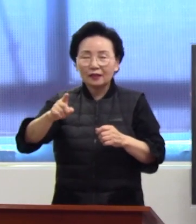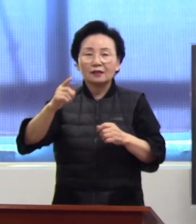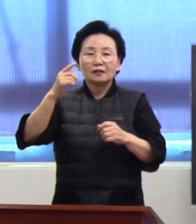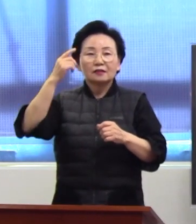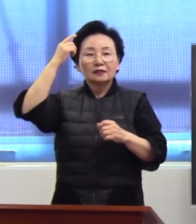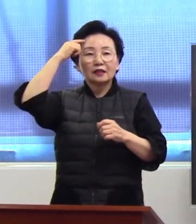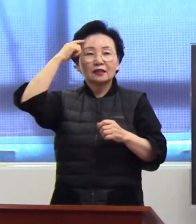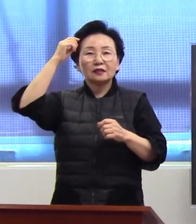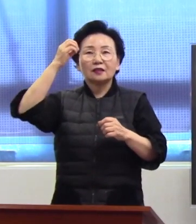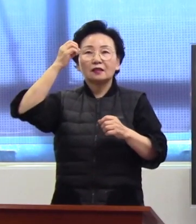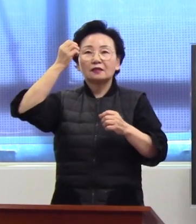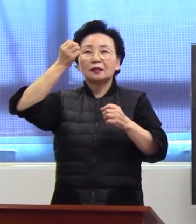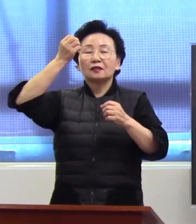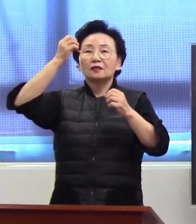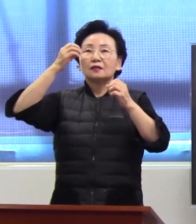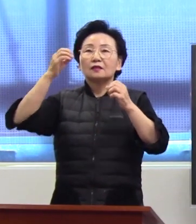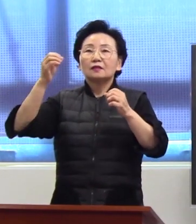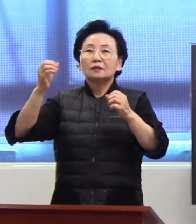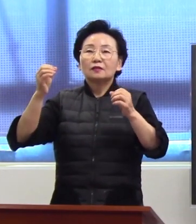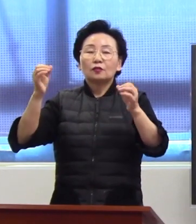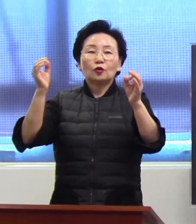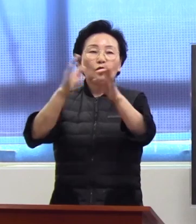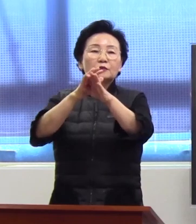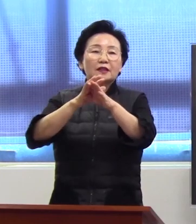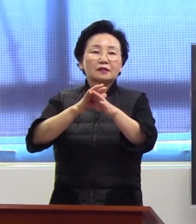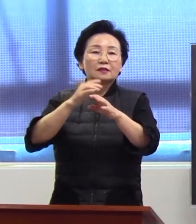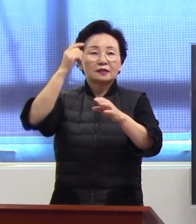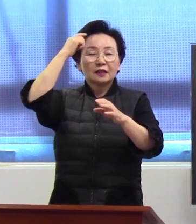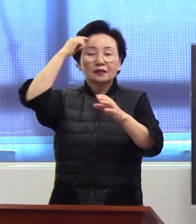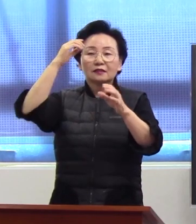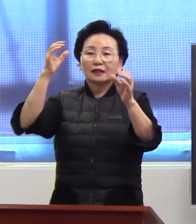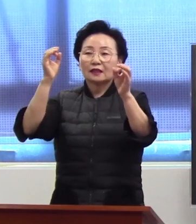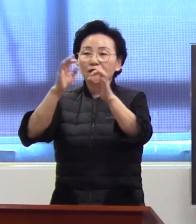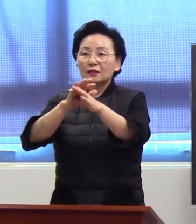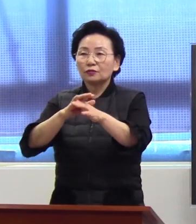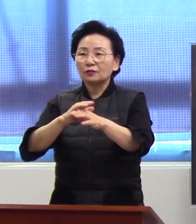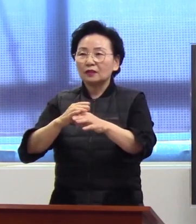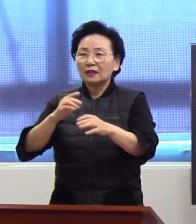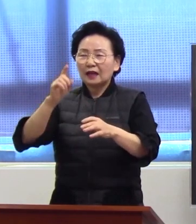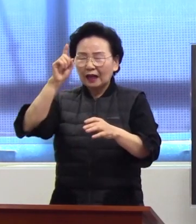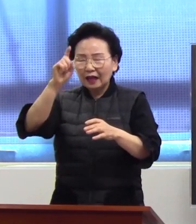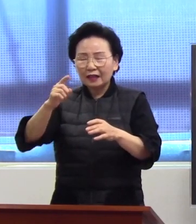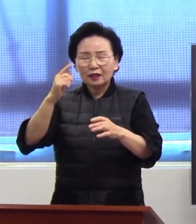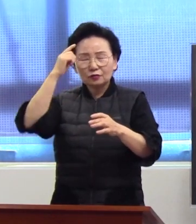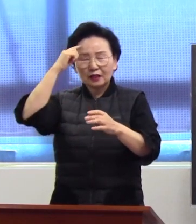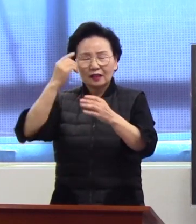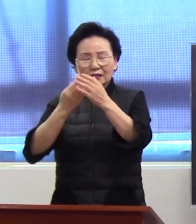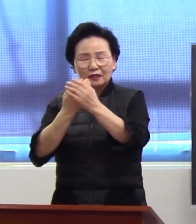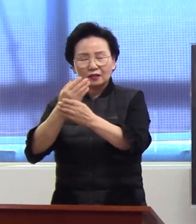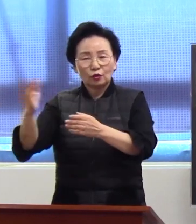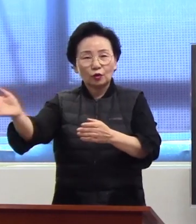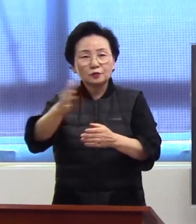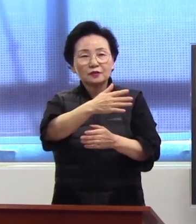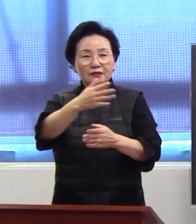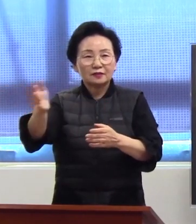하나 생각이 그냥 없더래. 생각이 사라져가지고 하나도 생각나는 게